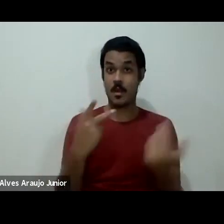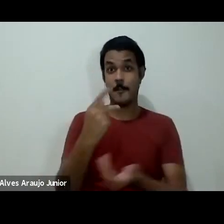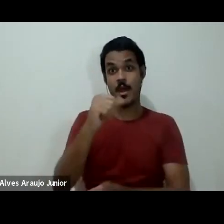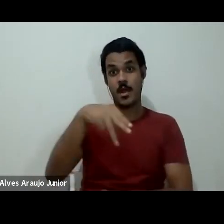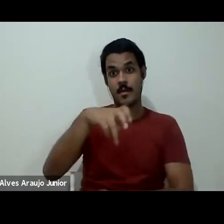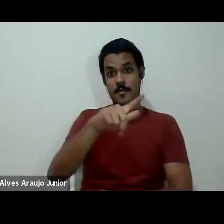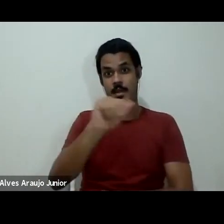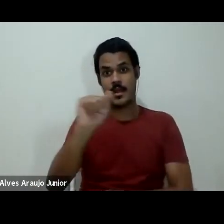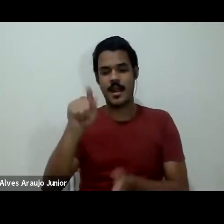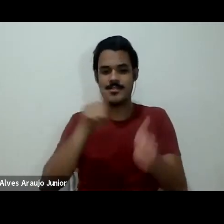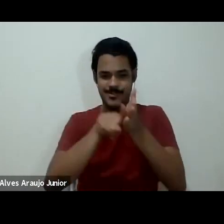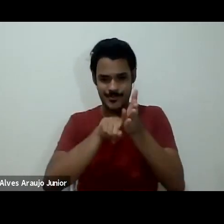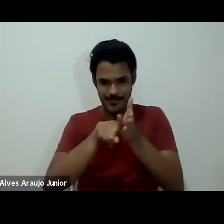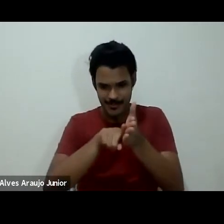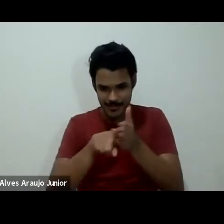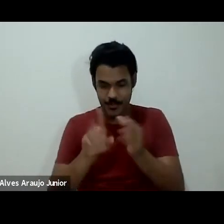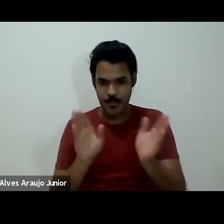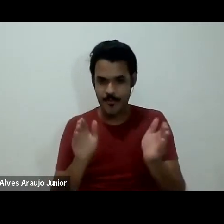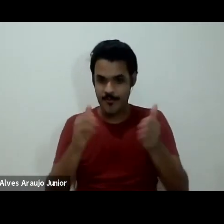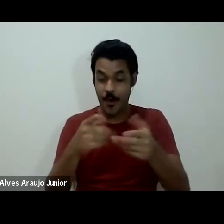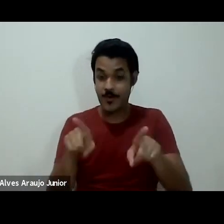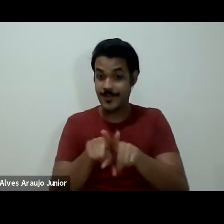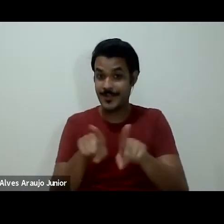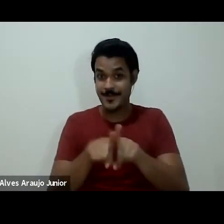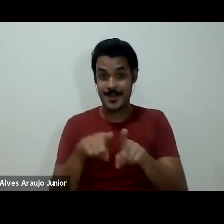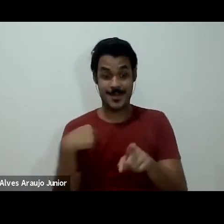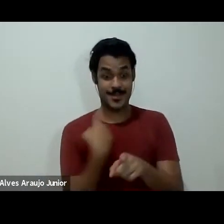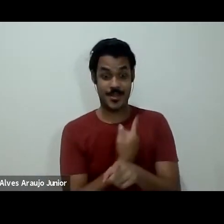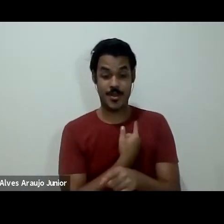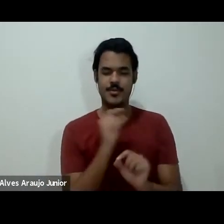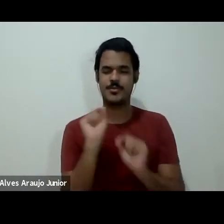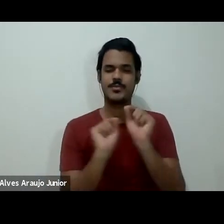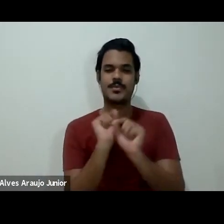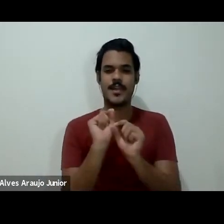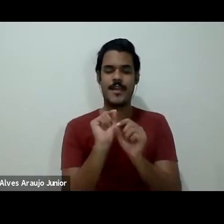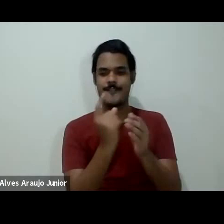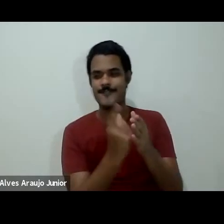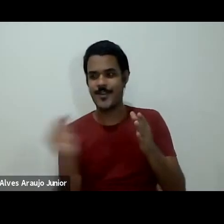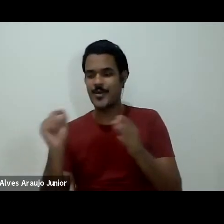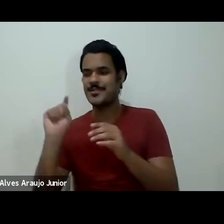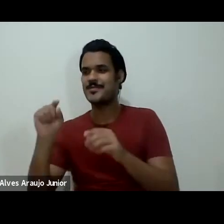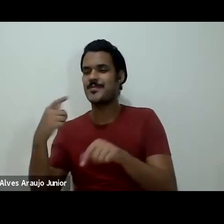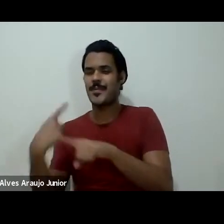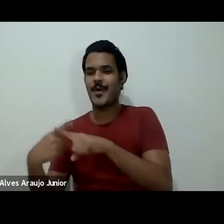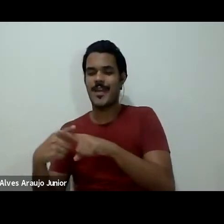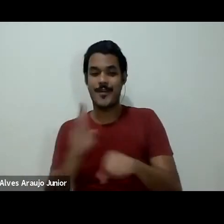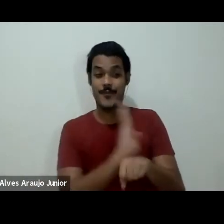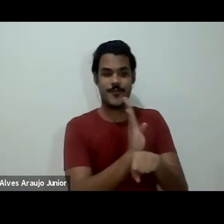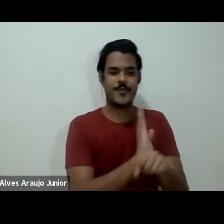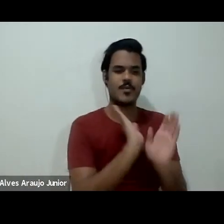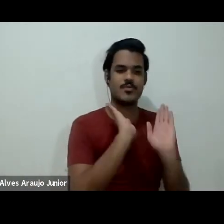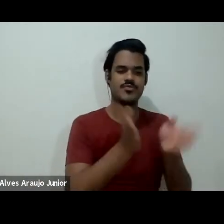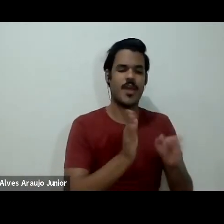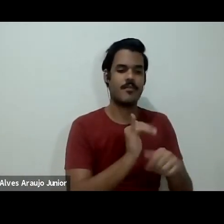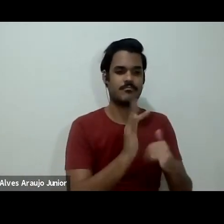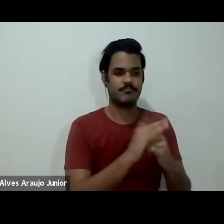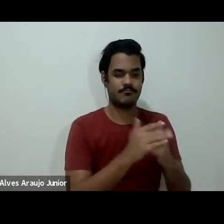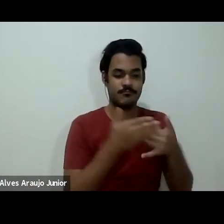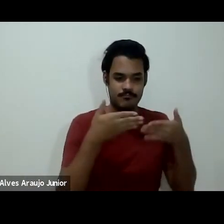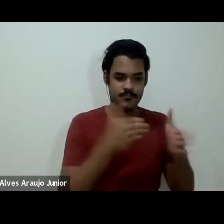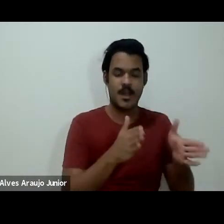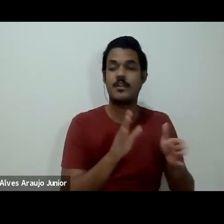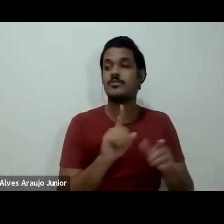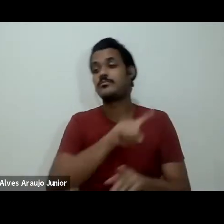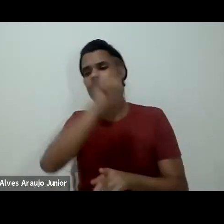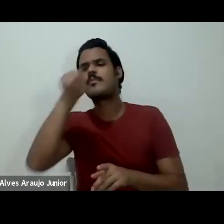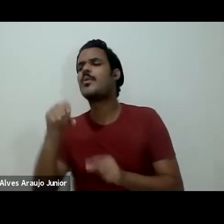caso para nós, que de alguma forma já foge um pouco da produção, porque o filho já nasceu, porque o filme já está na rua, mas servirá